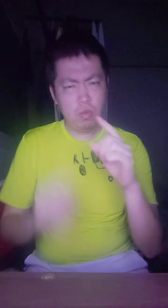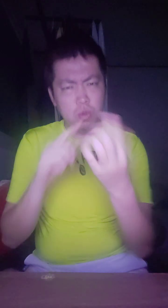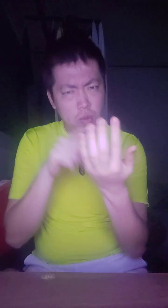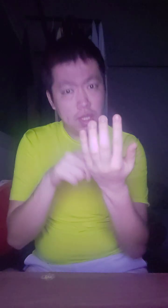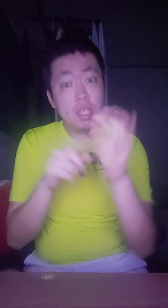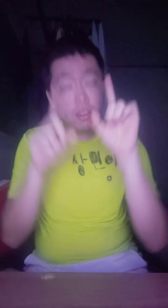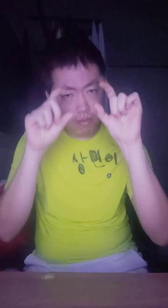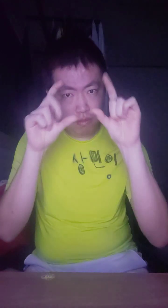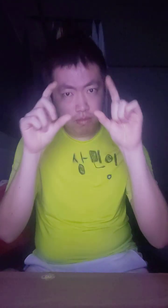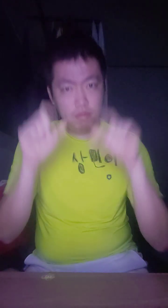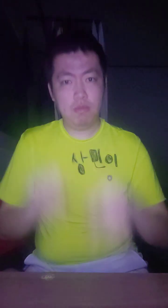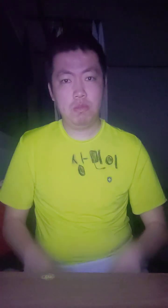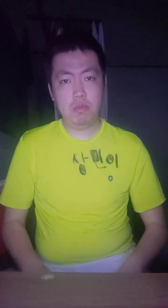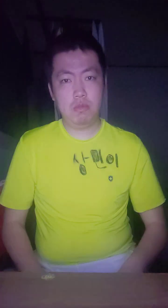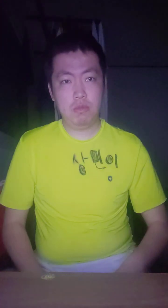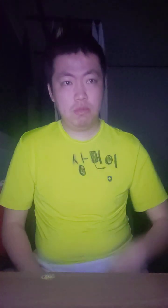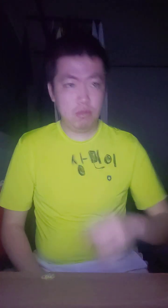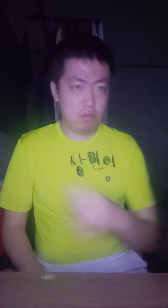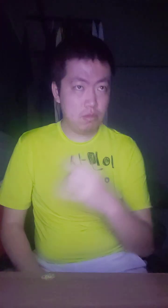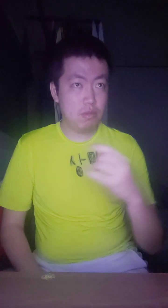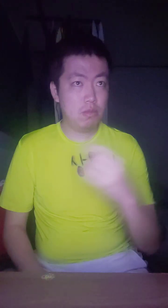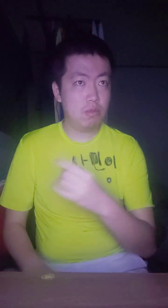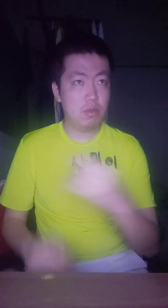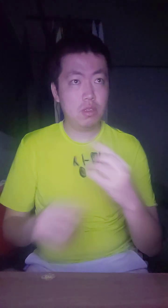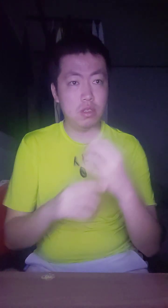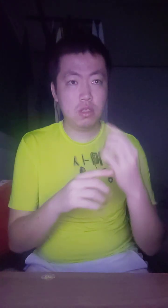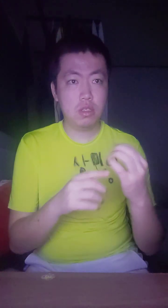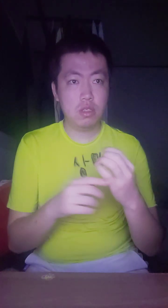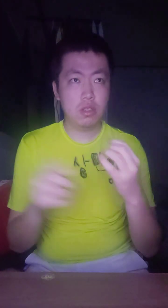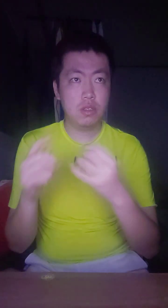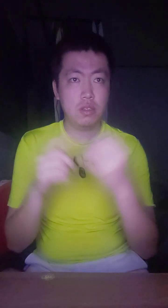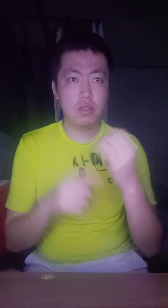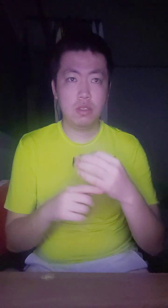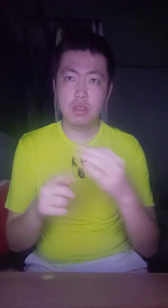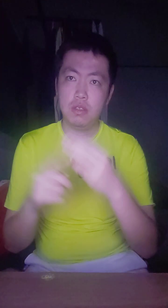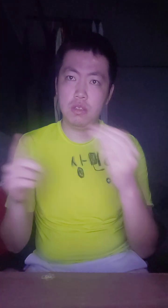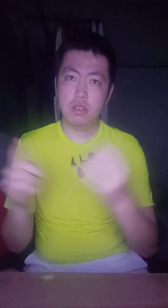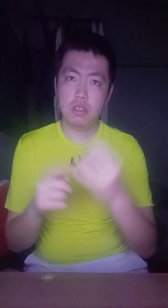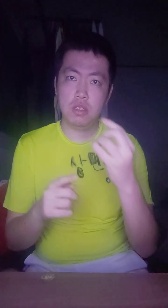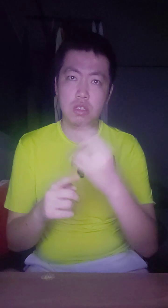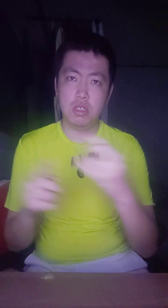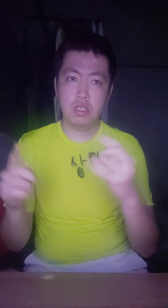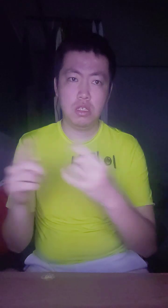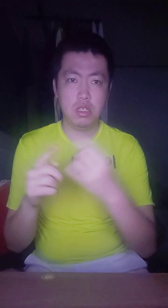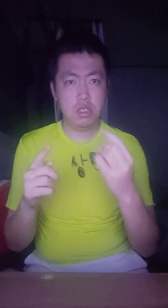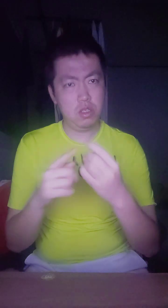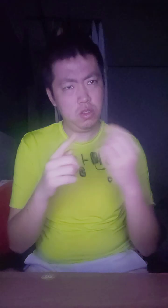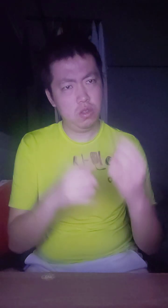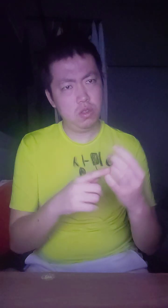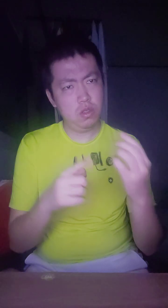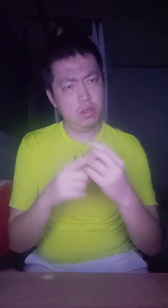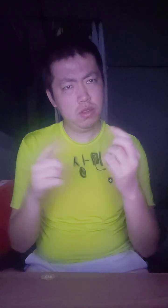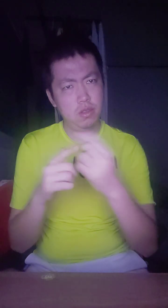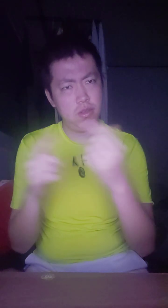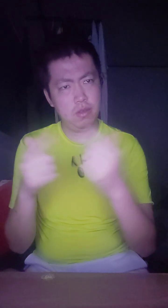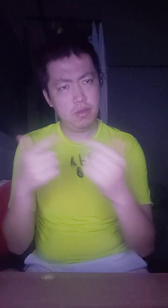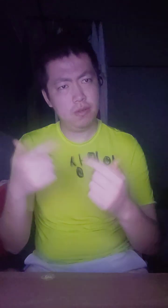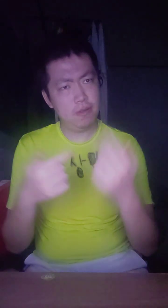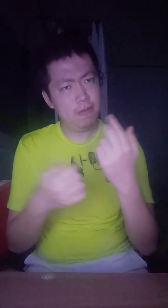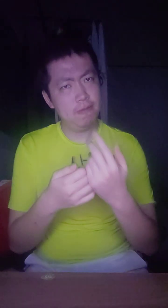카메라였습니다. 정육면체의 주사위 딱 주사위 모양이 바로 1cm 내외 정도? 이게 따랐어요. 경찰